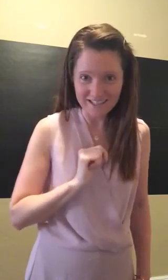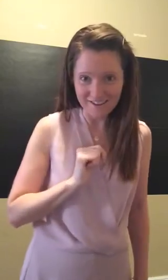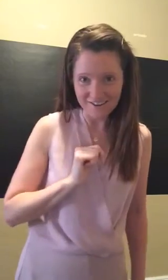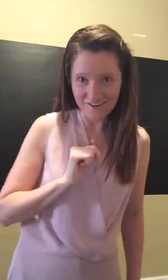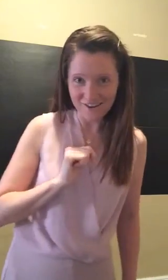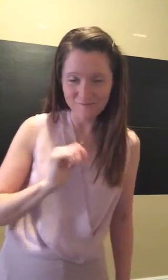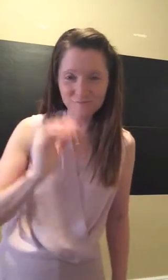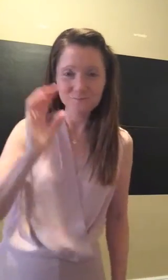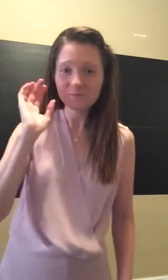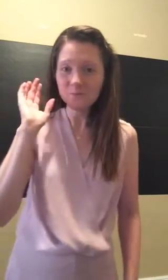'essayer encore.